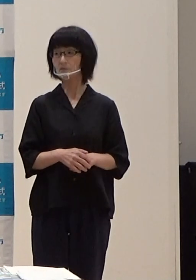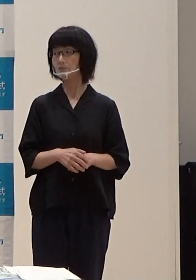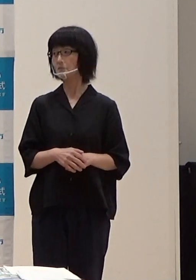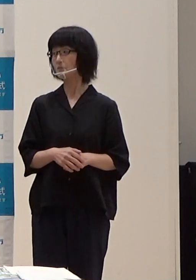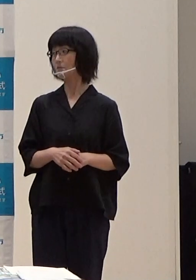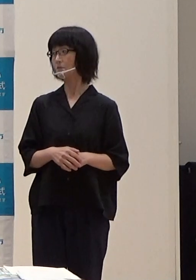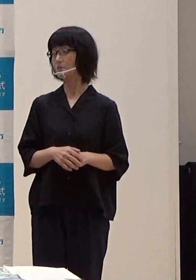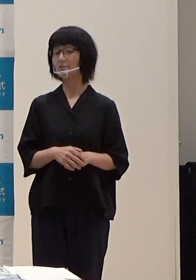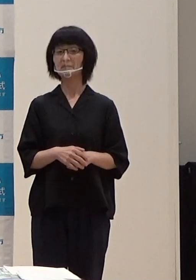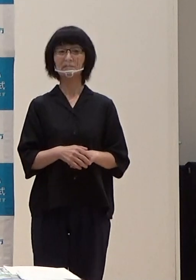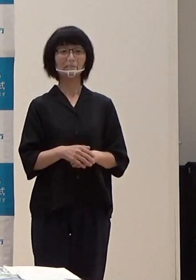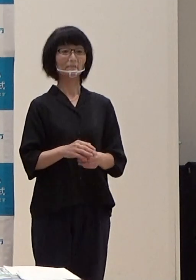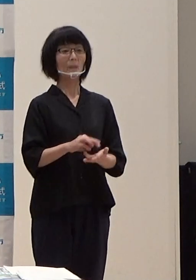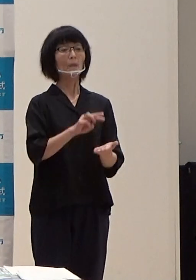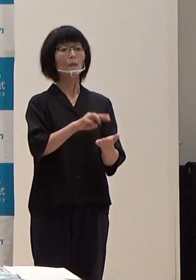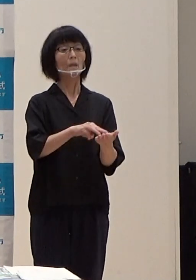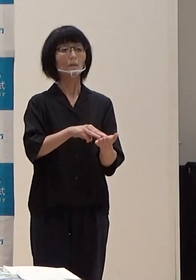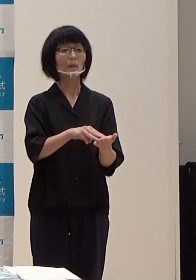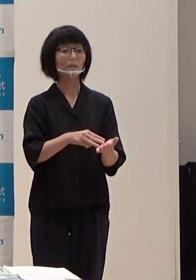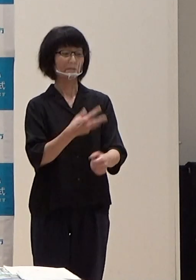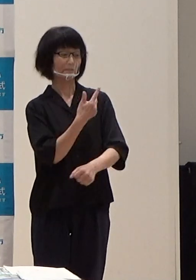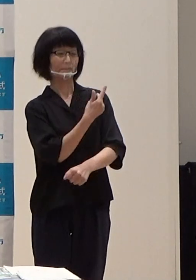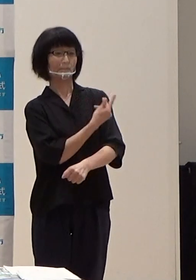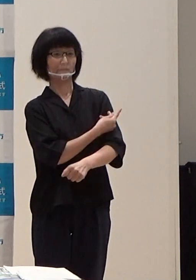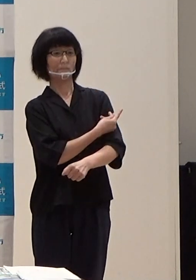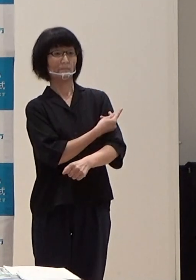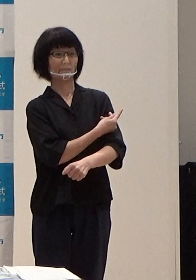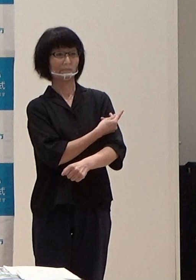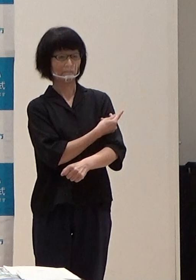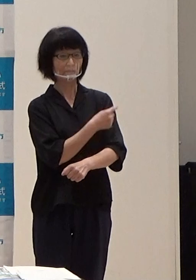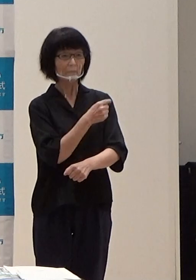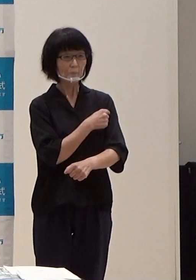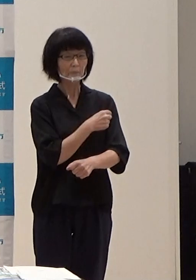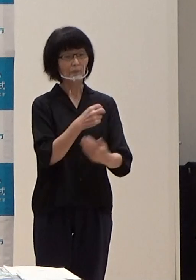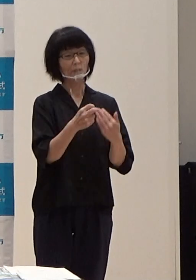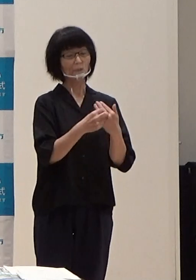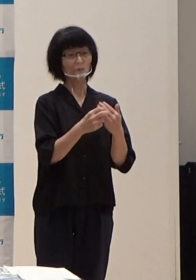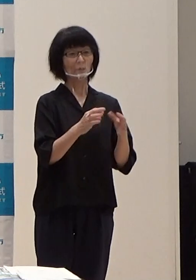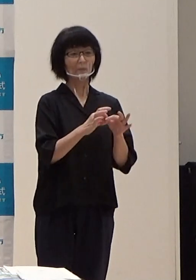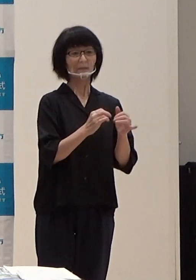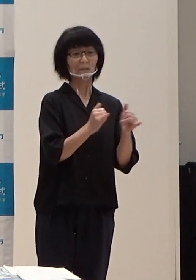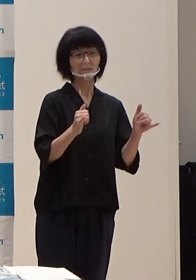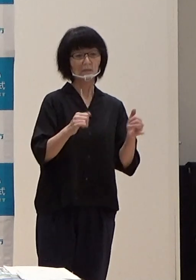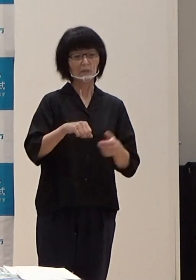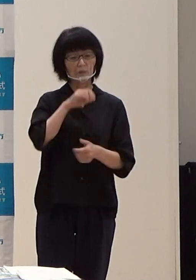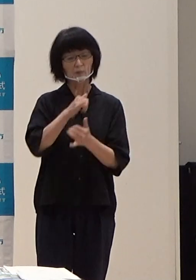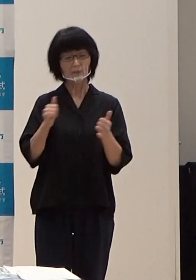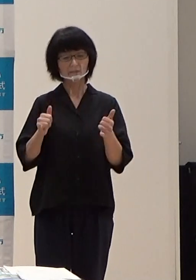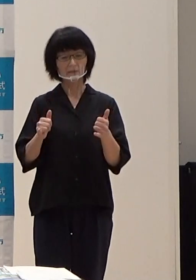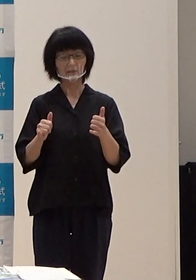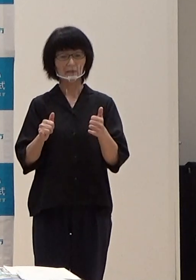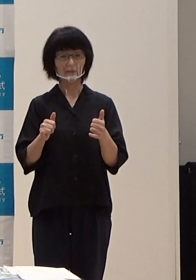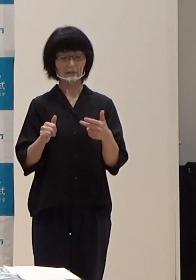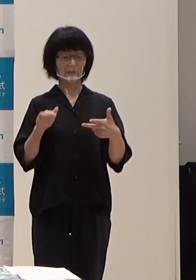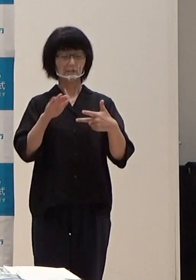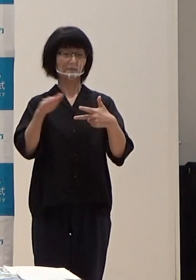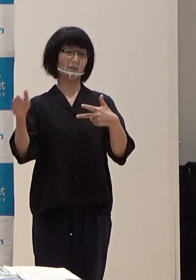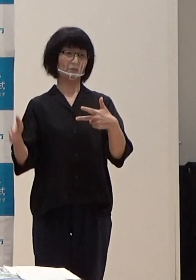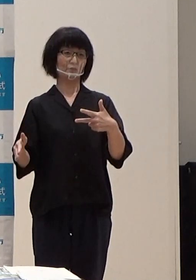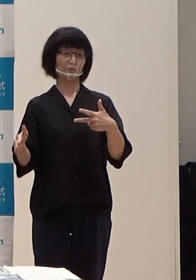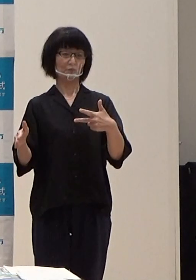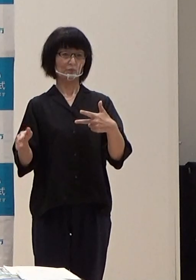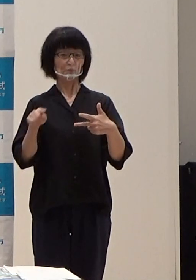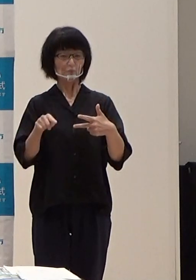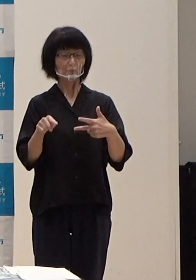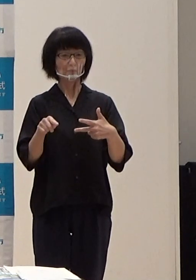そうですね、ワクチンを打つことで医療関係者と高齢者施設の方にが対象に広がったということで、や